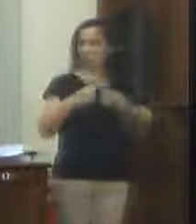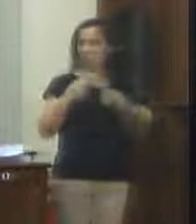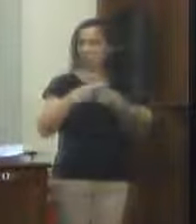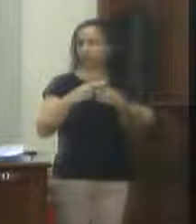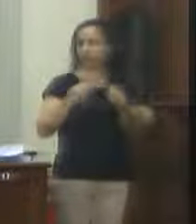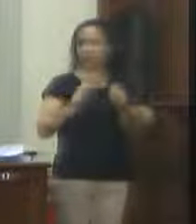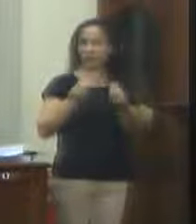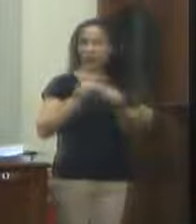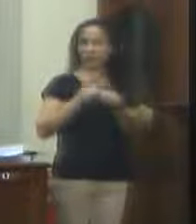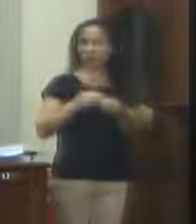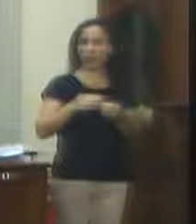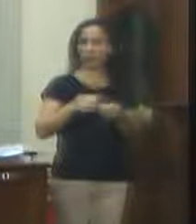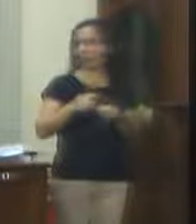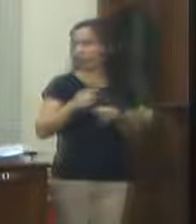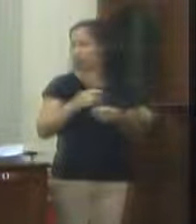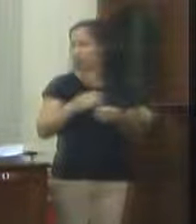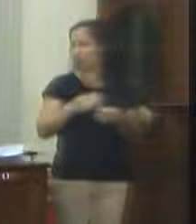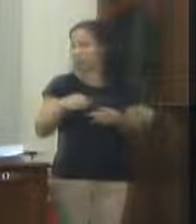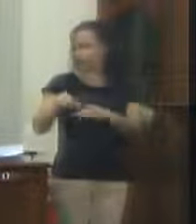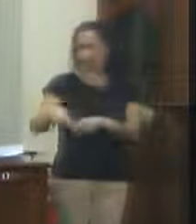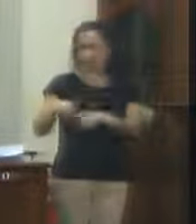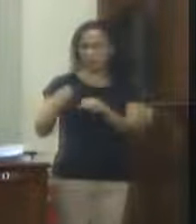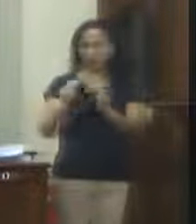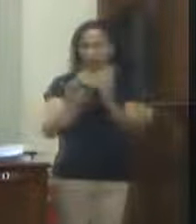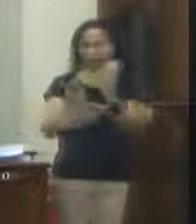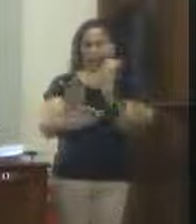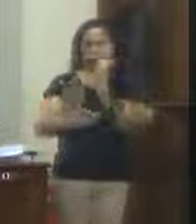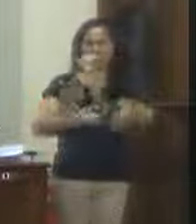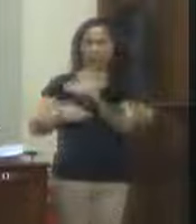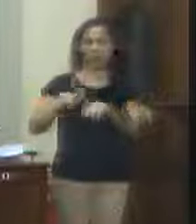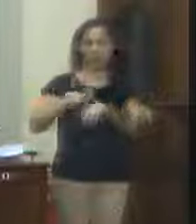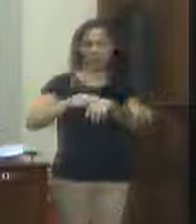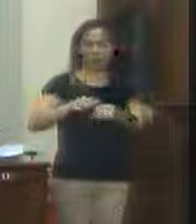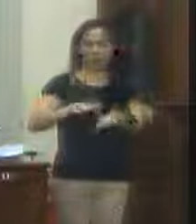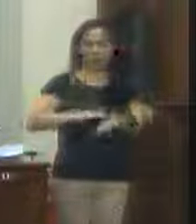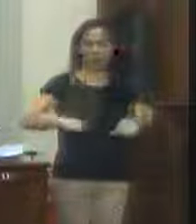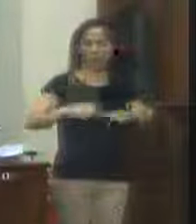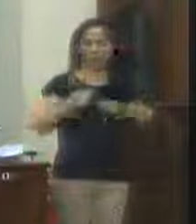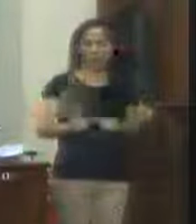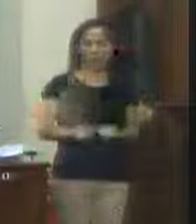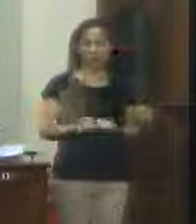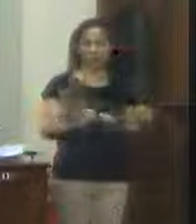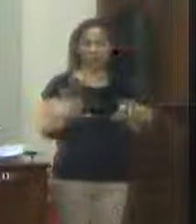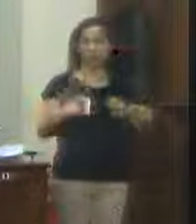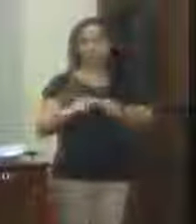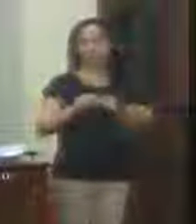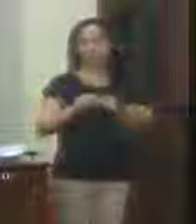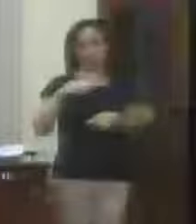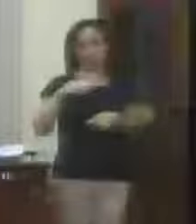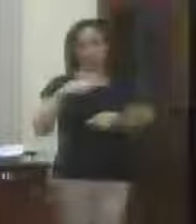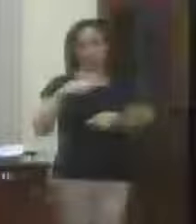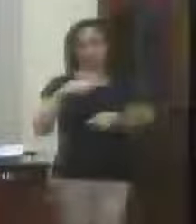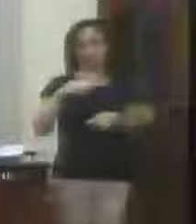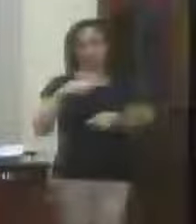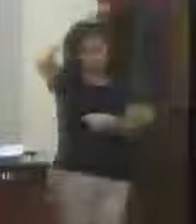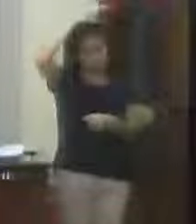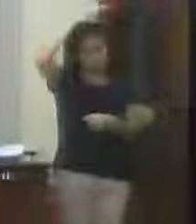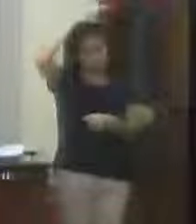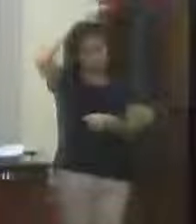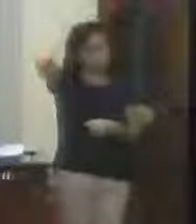providenciar uma limpeza geral e capina nas ruas da comunidade de São Bento, distrito de Santa Isabel, do Rio Preto.